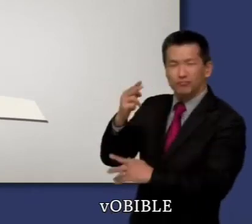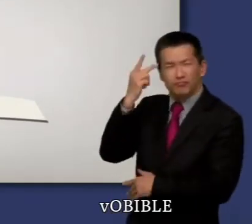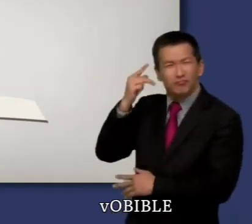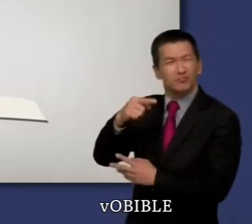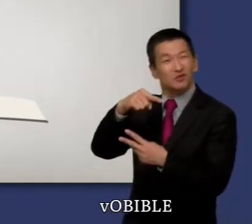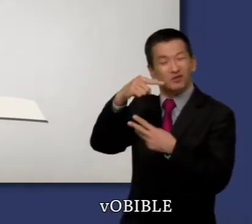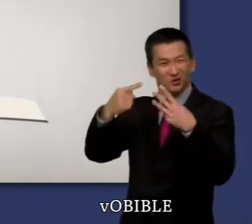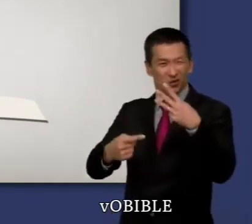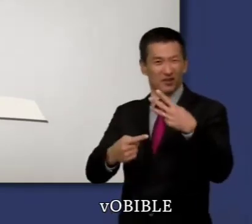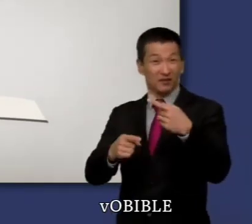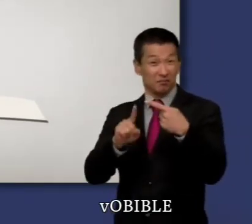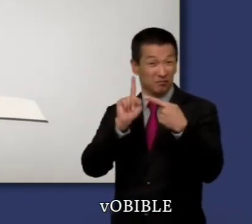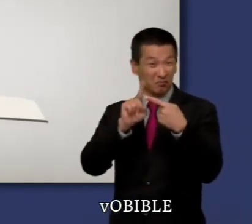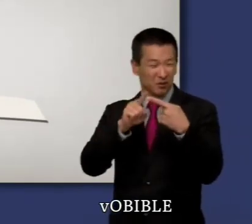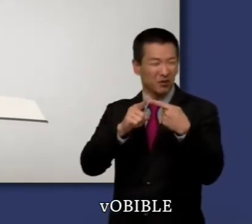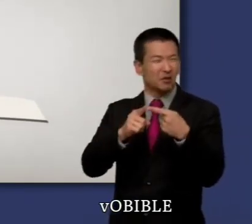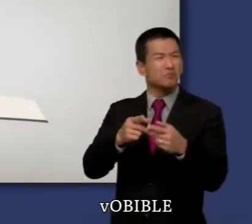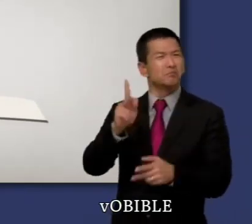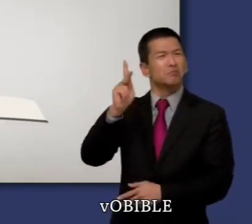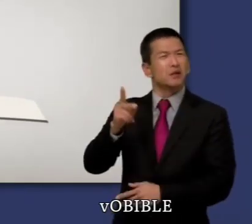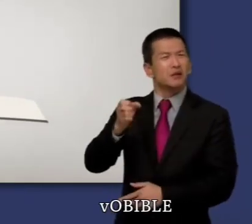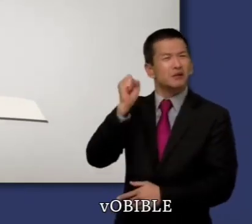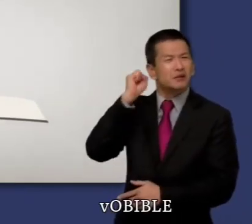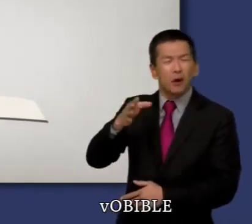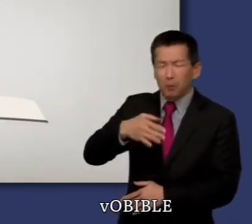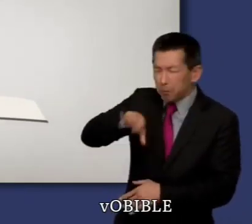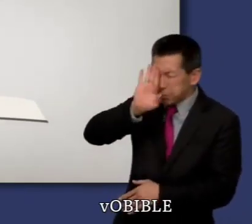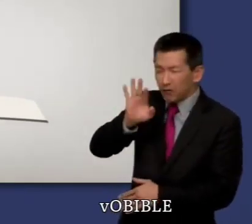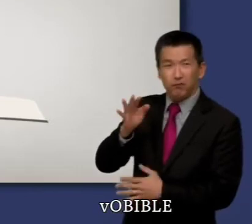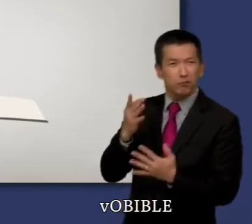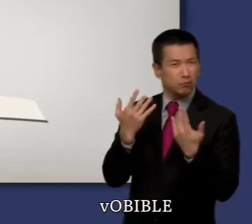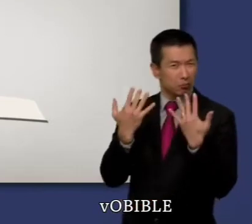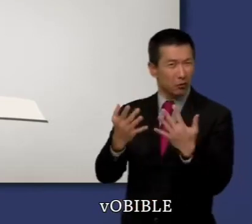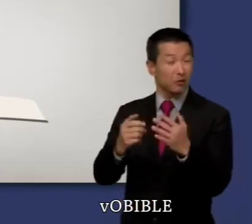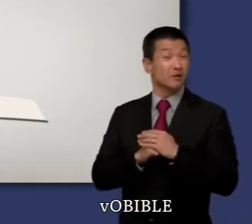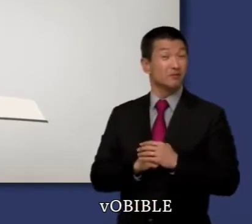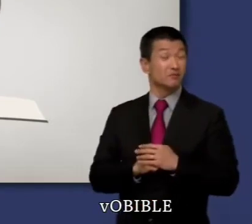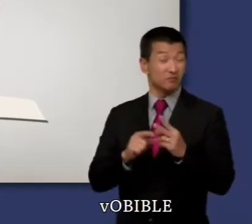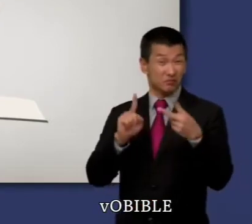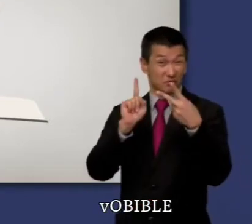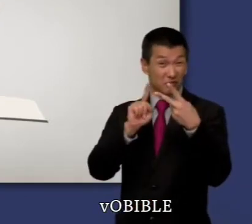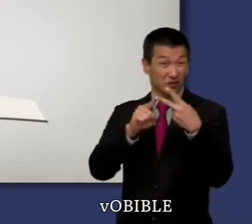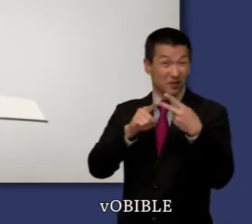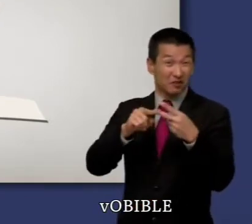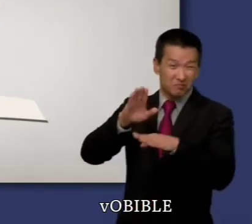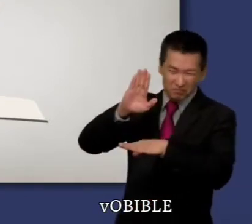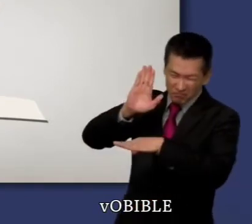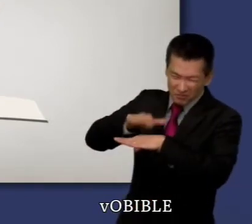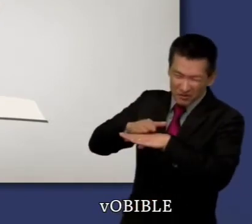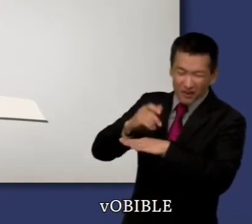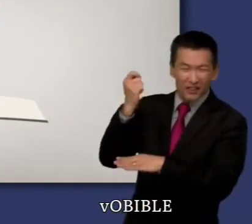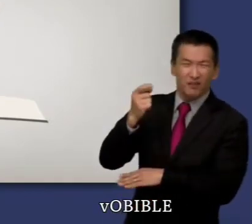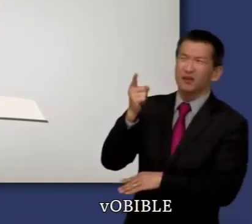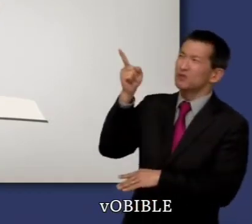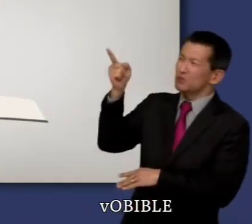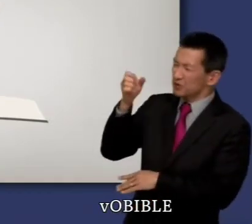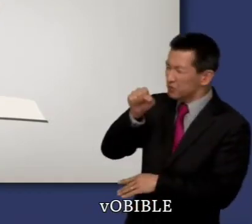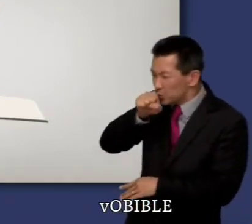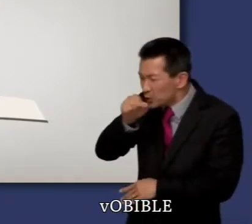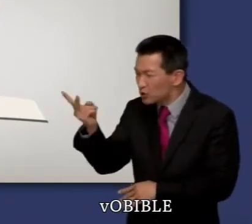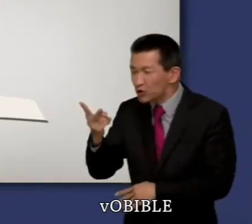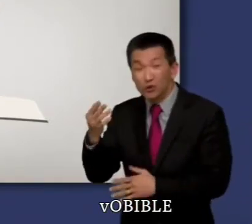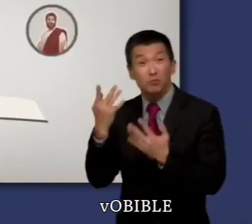Avec insolence, Nabal refuse d'apporter son aide. David projette alors de se venger. Mais la femme de